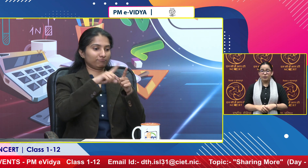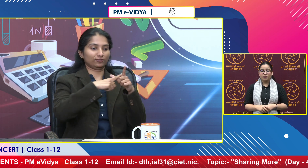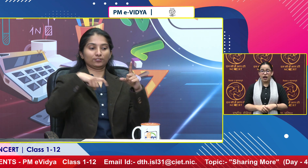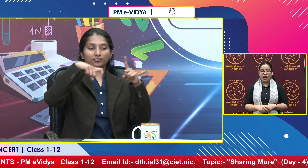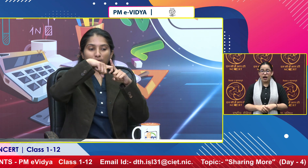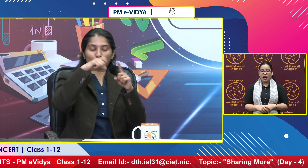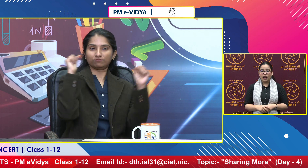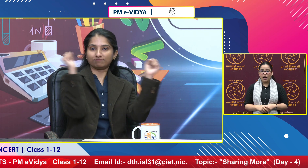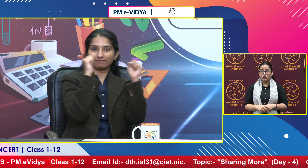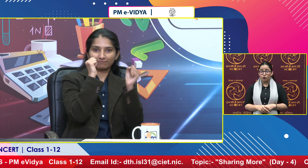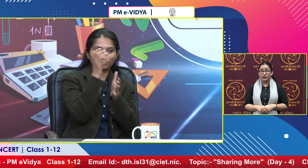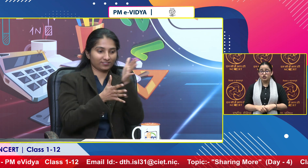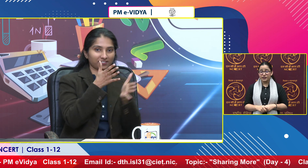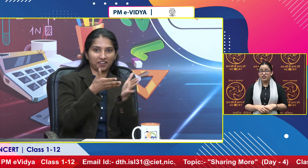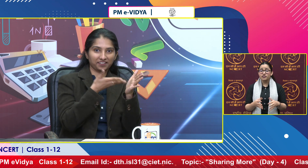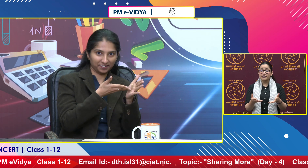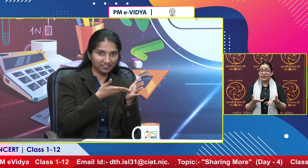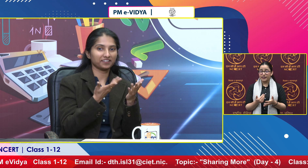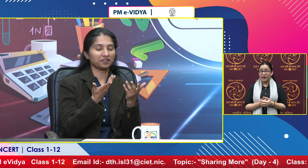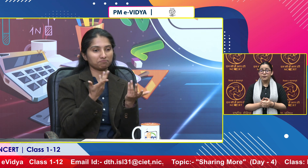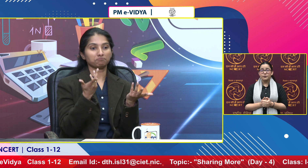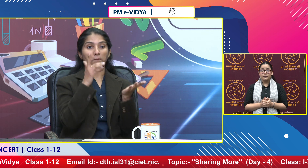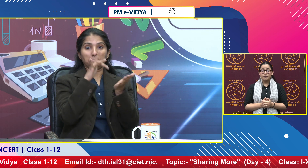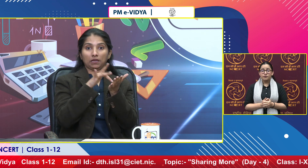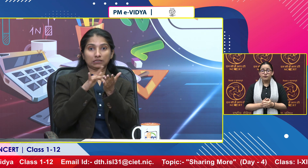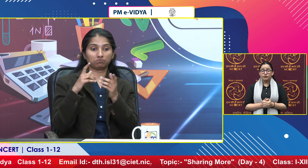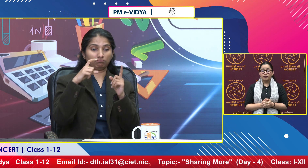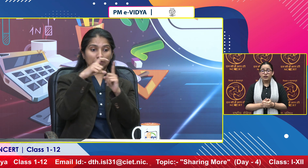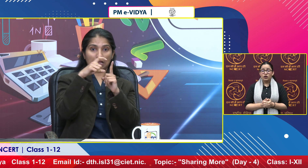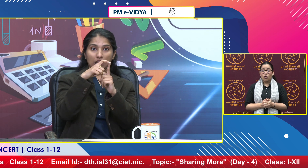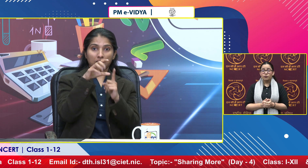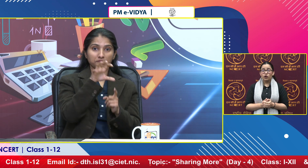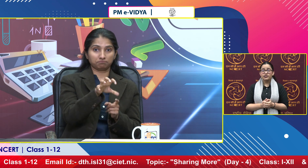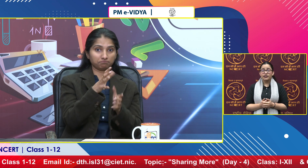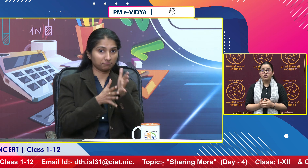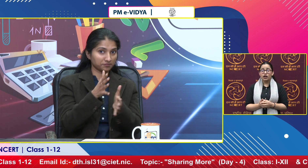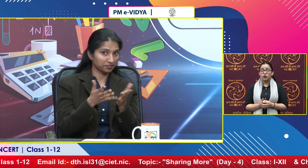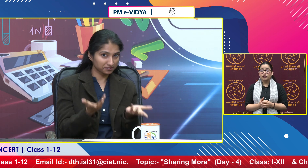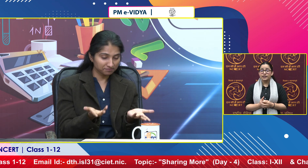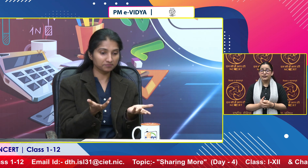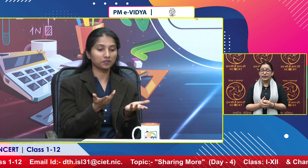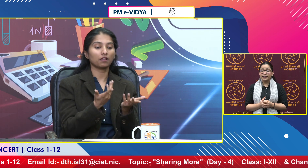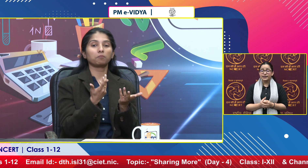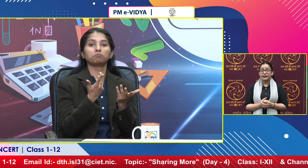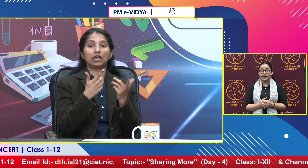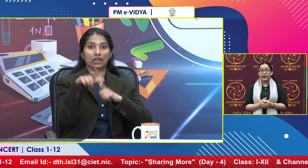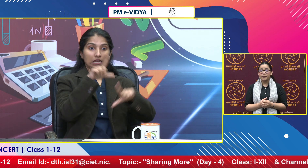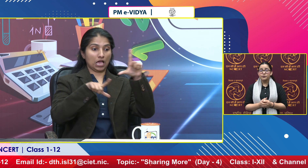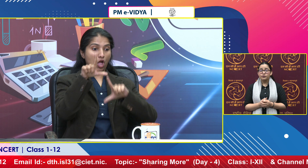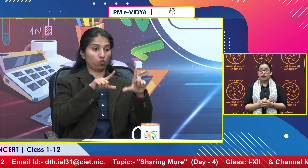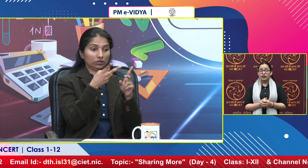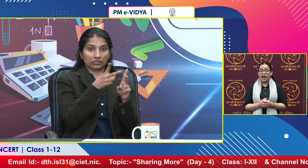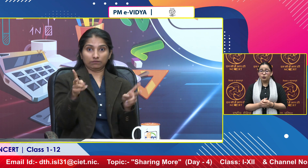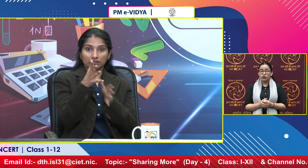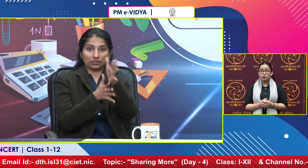कश्मीर? आप जम्मू एंड कश्मीर से, जिसका साइन ये है। ऑलराइट। और बहुत सारी जगहों जैसे कि दिल्ली का साइन ये